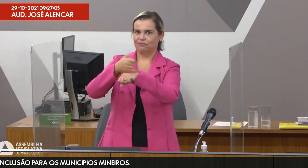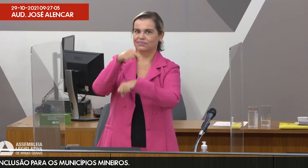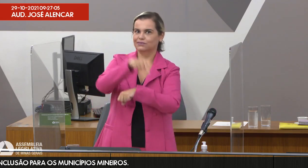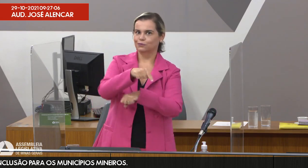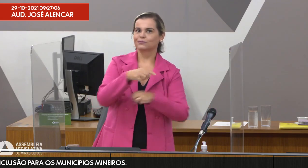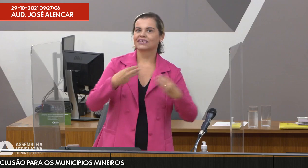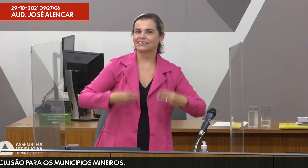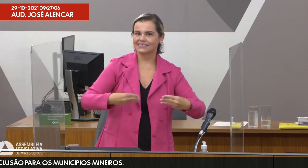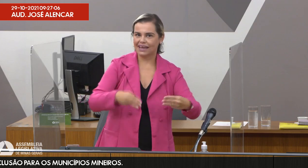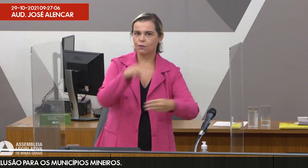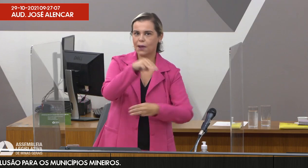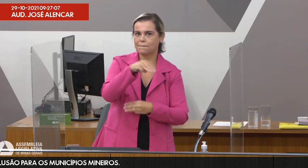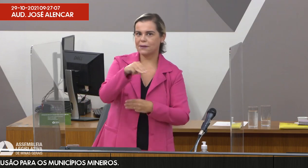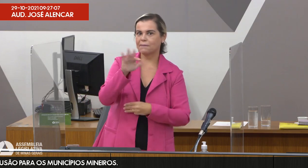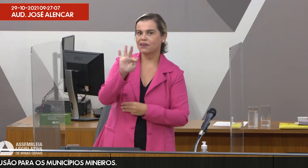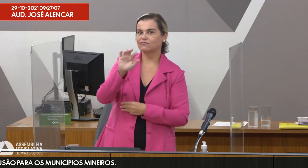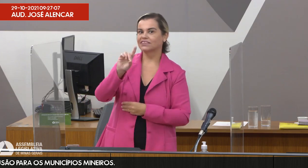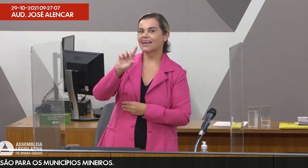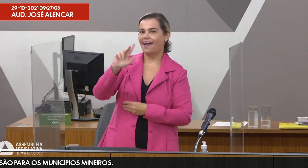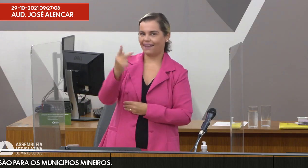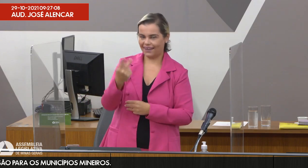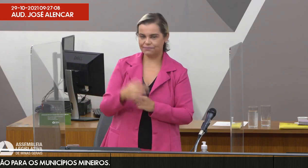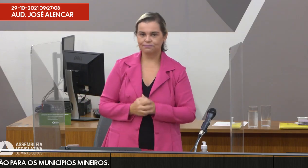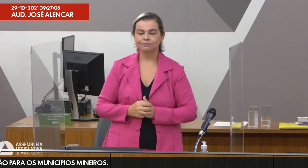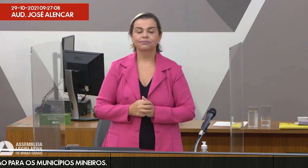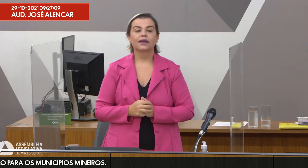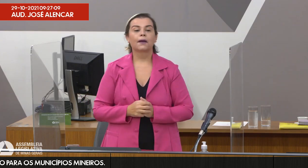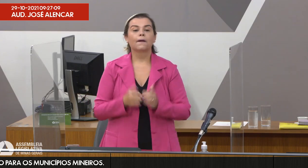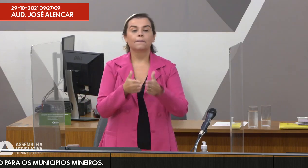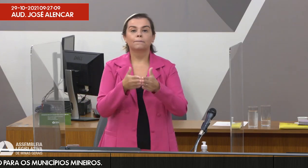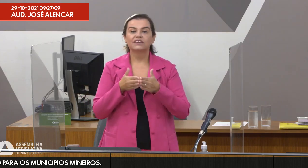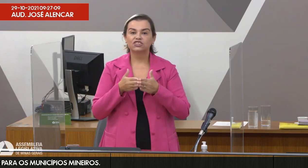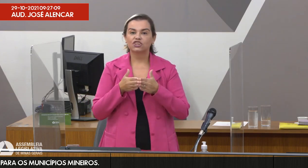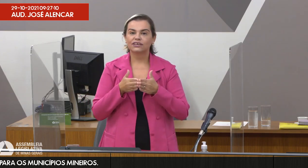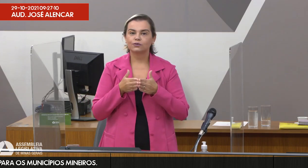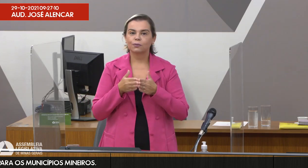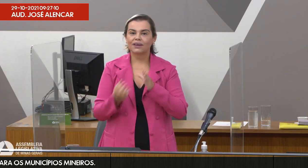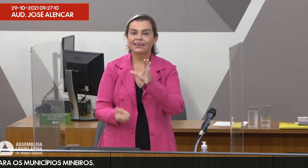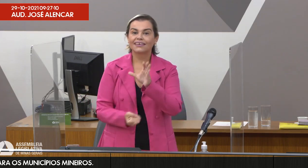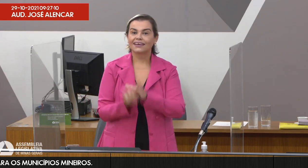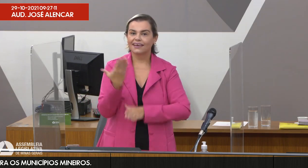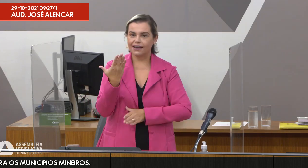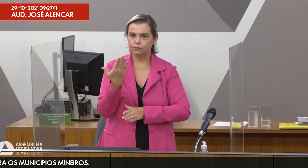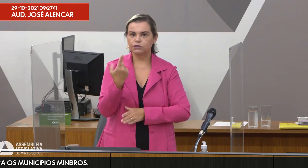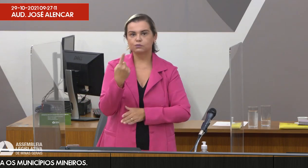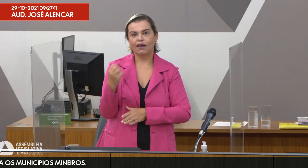como secretária nacional, a convite da ministra Damaris Alves, que chefia o nosso ministério,